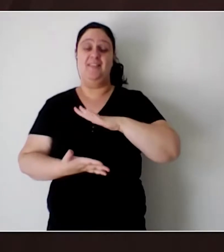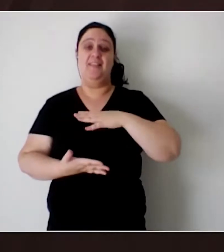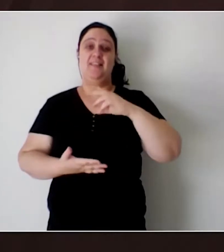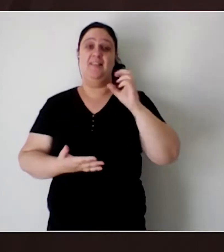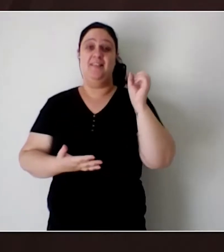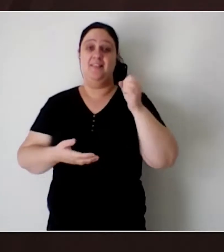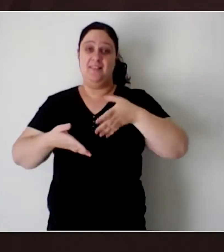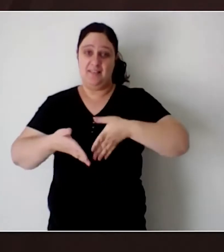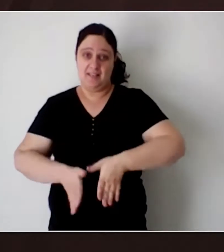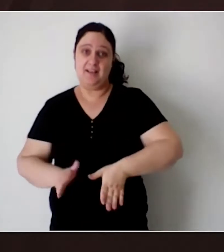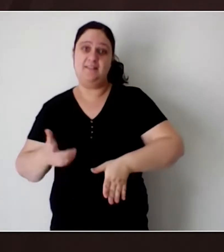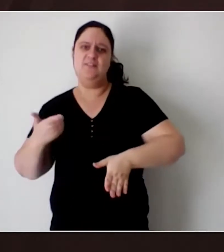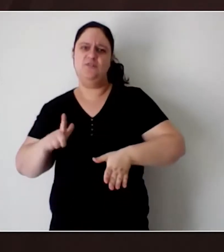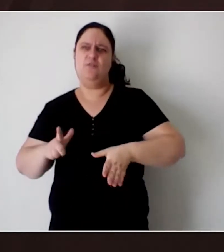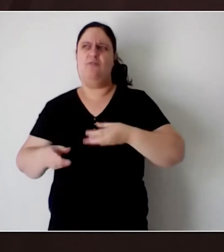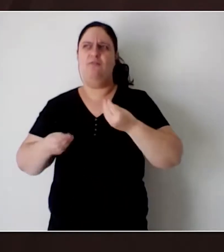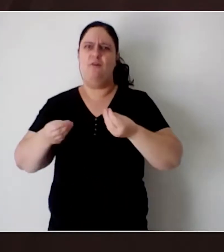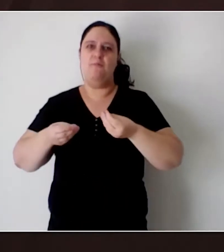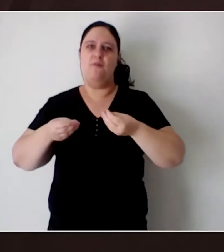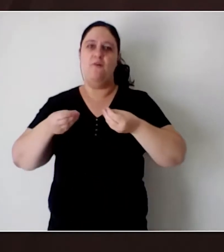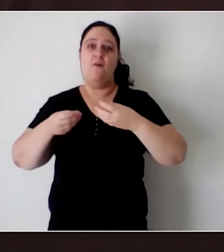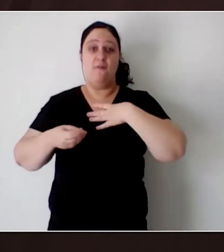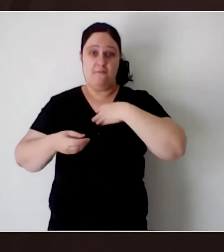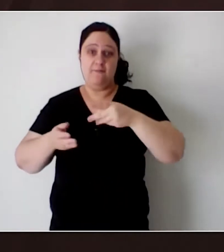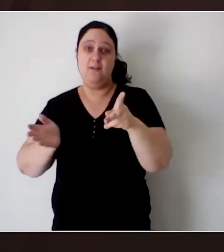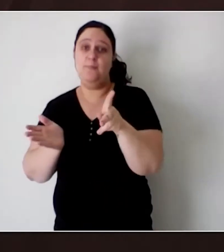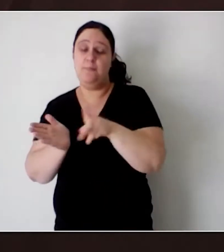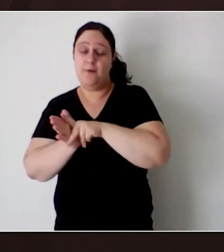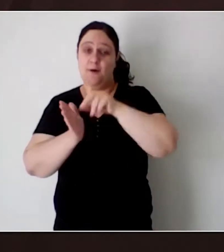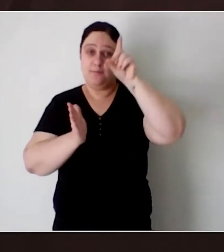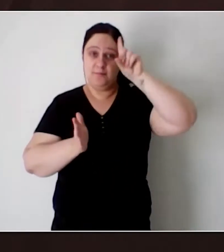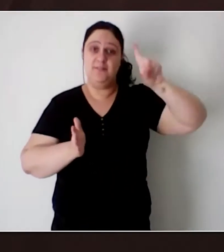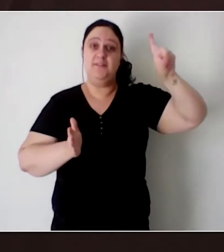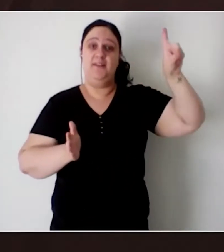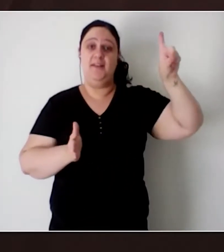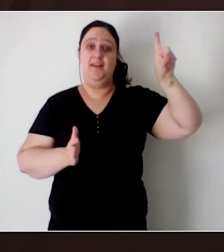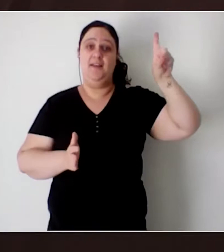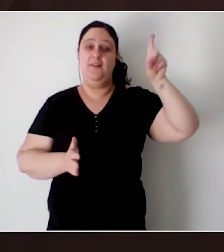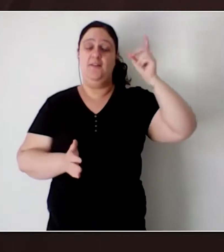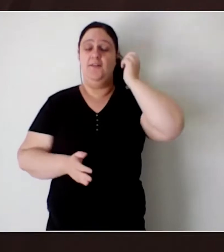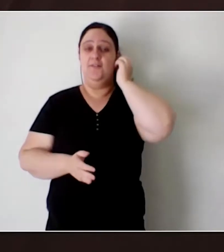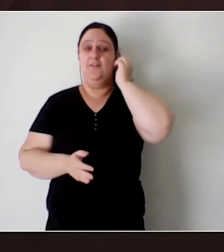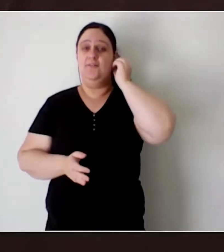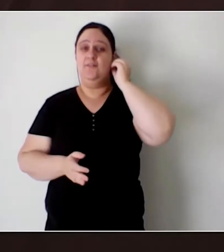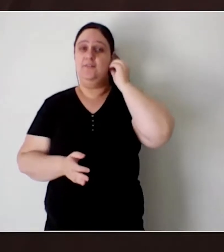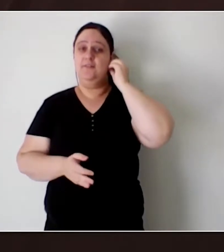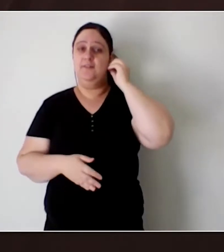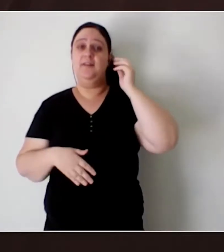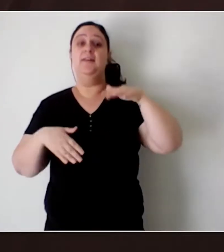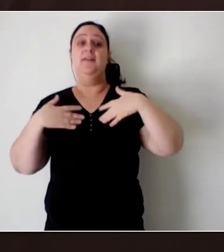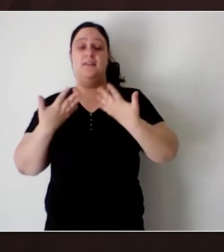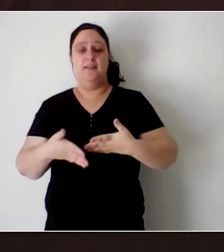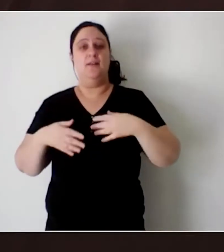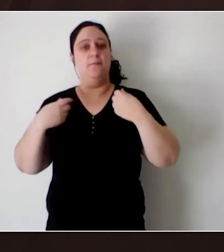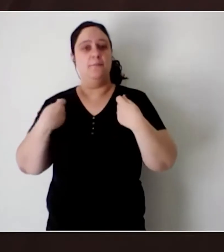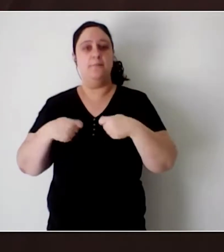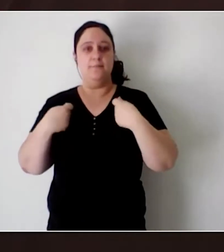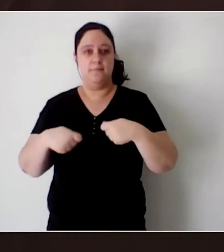que não para por aí. Deus então precisa fazer desses que foram